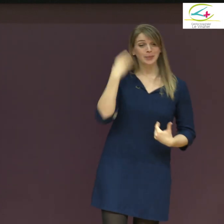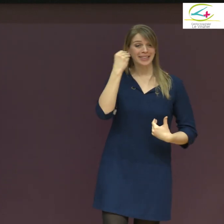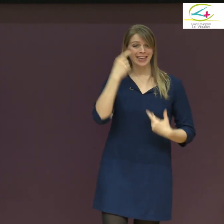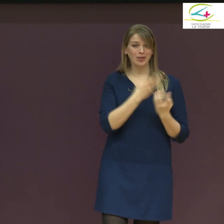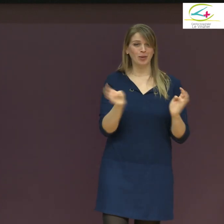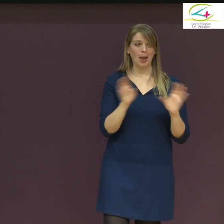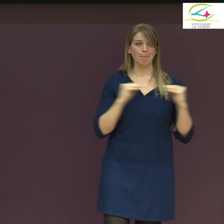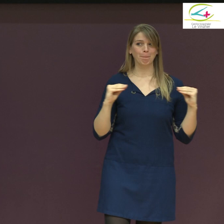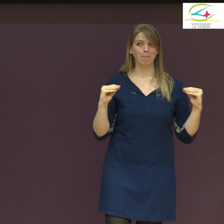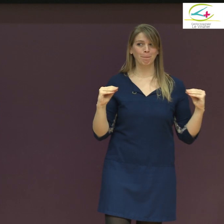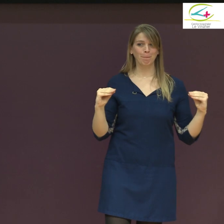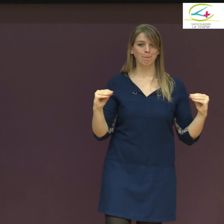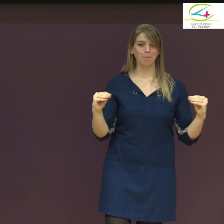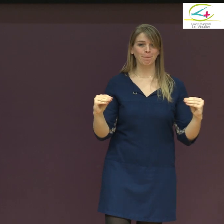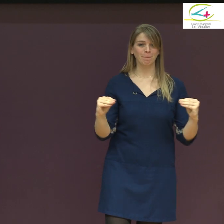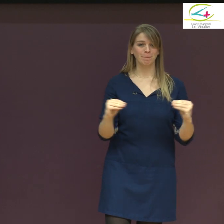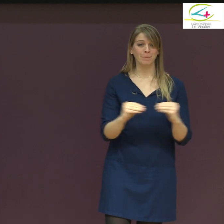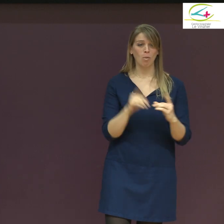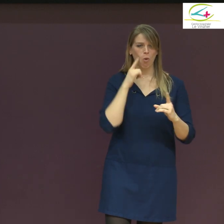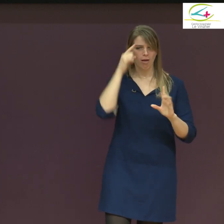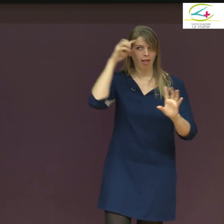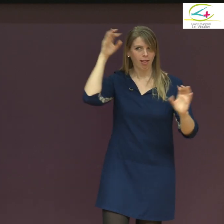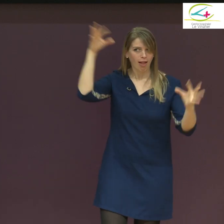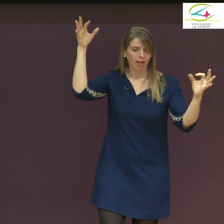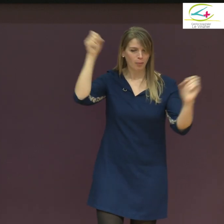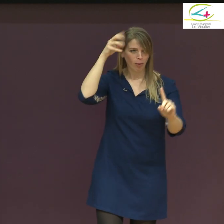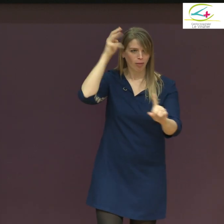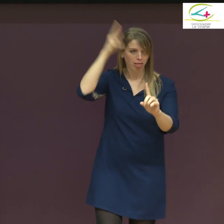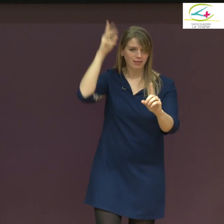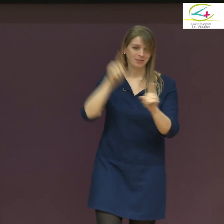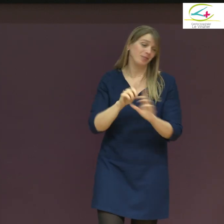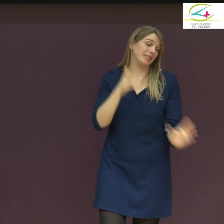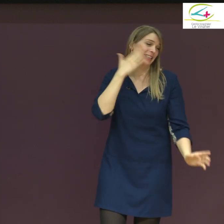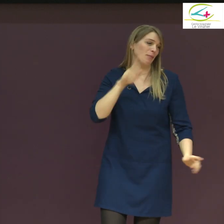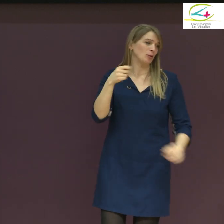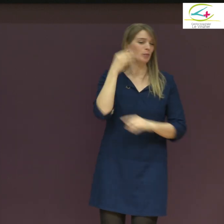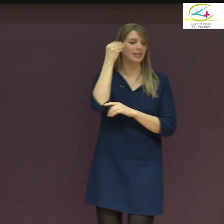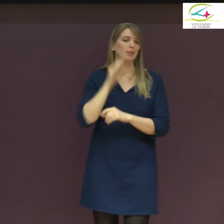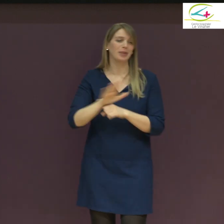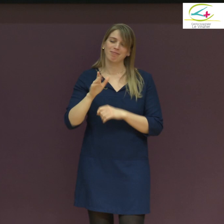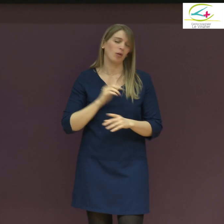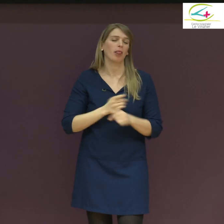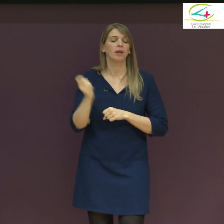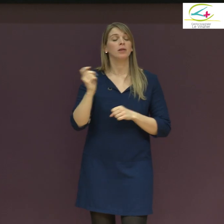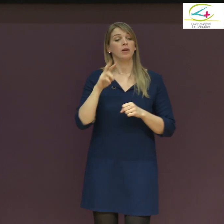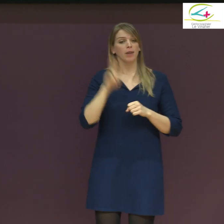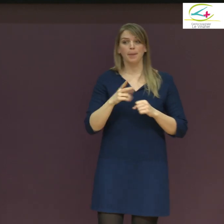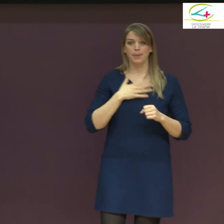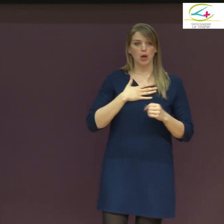tait. Comme je dis dans les esprits. Ah, c'est venu. Et cette peur du jugement, elle est tout le